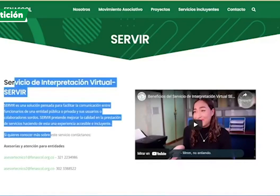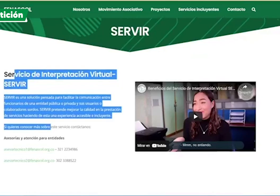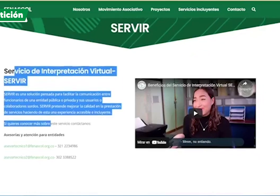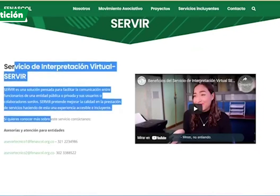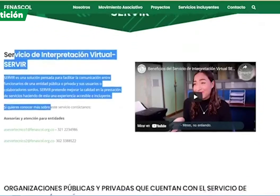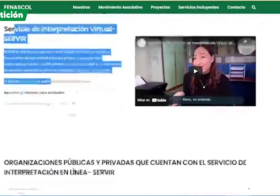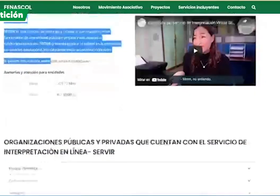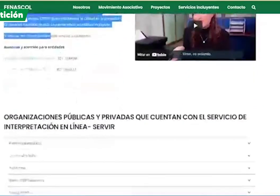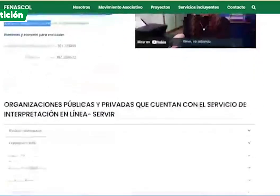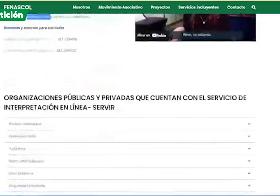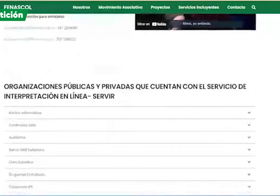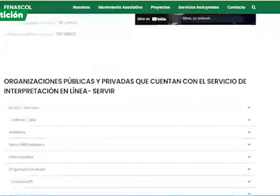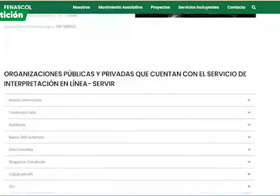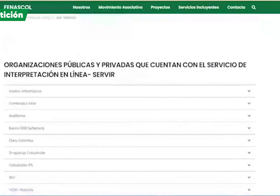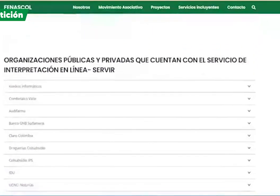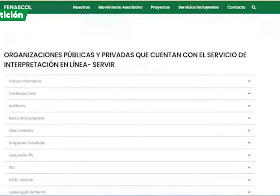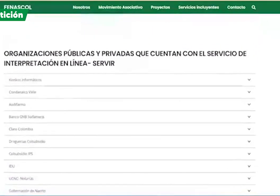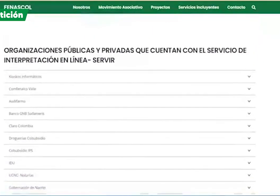Gracias